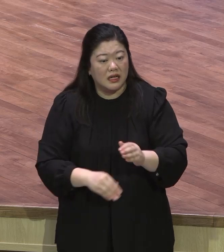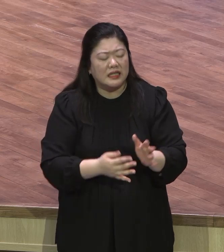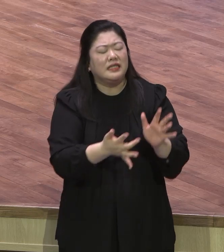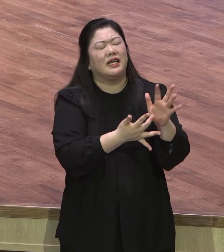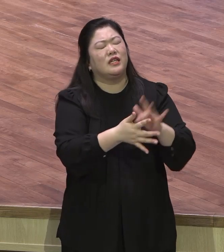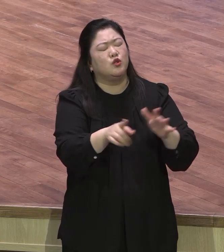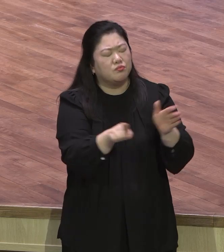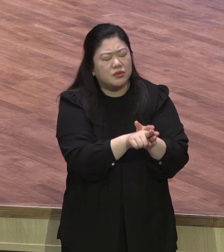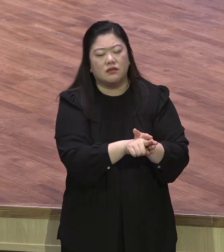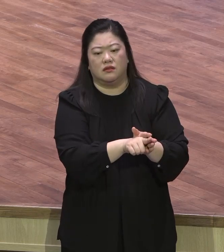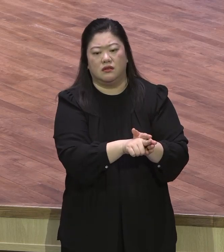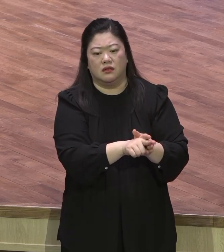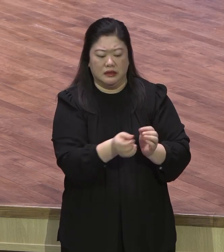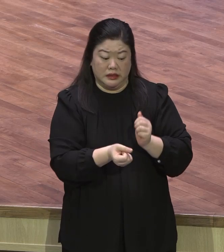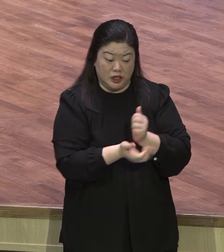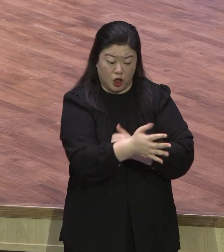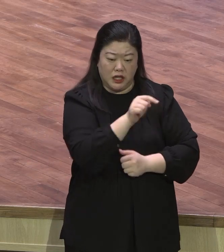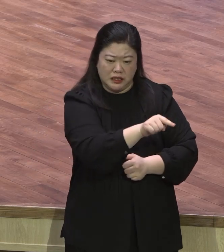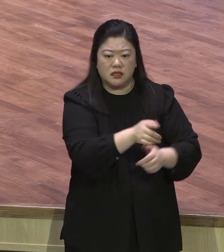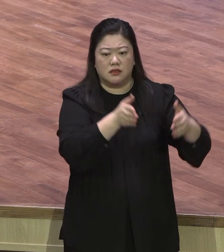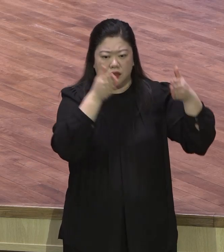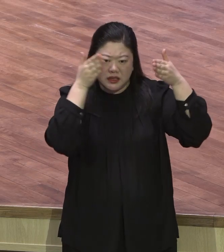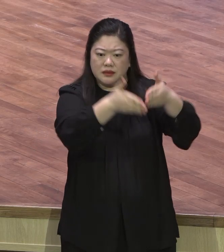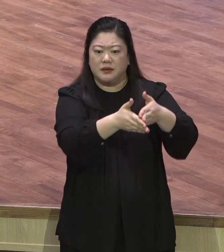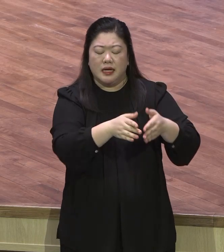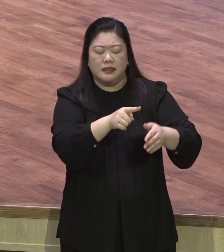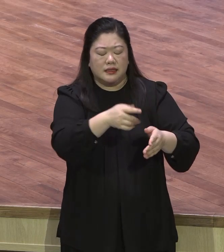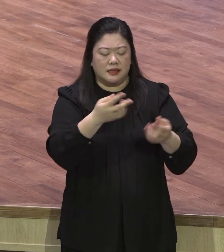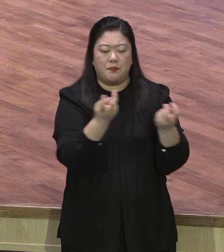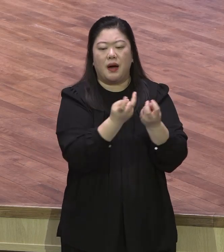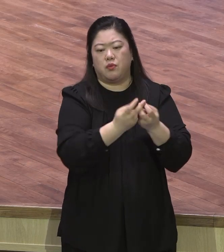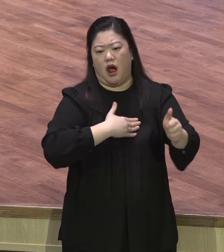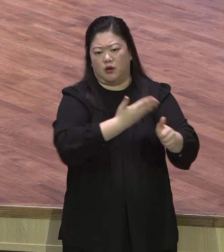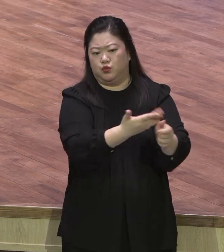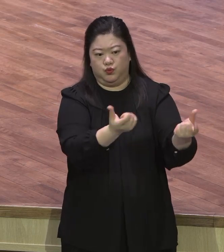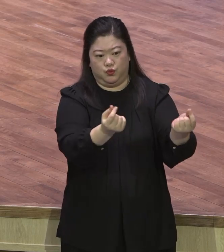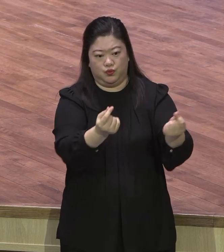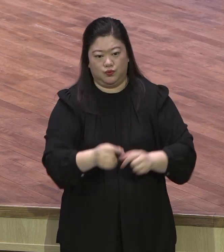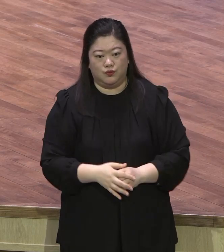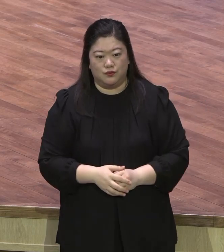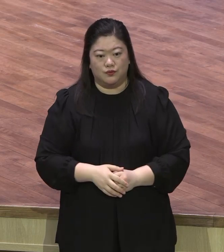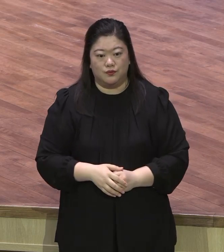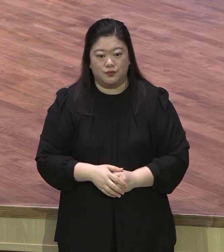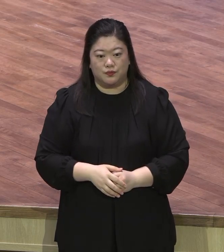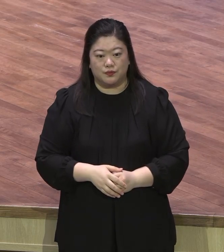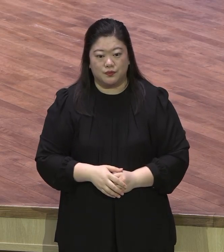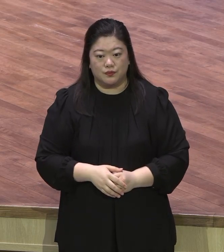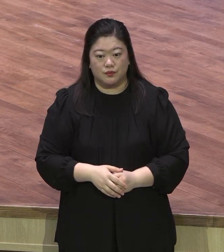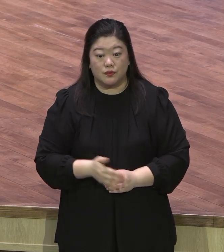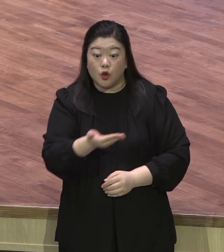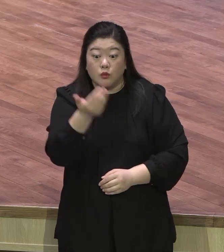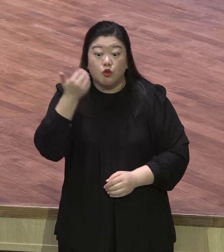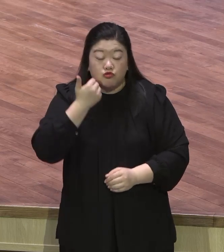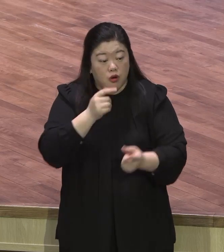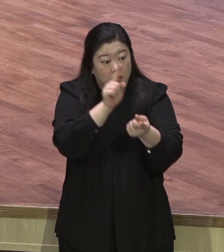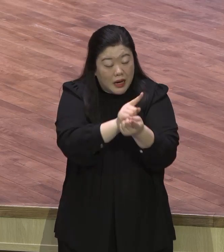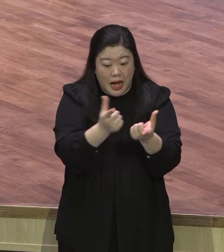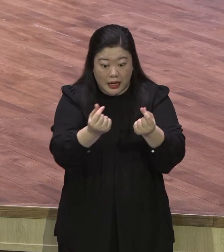시장을 가든지 은행을 가든지 어디를 다니잖아요 장사를 하든지 다니면 만나는 있잖아요